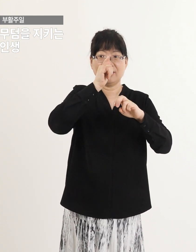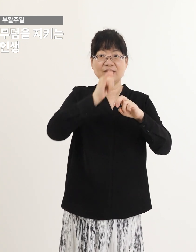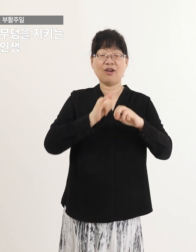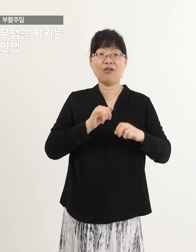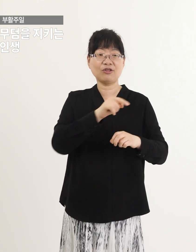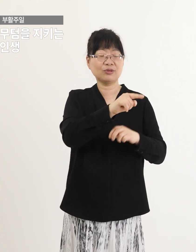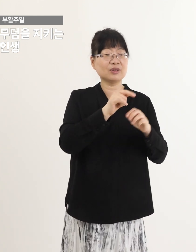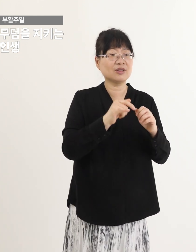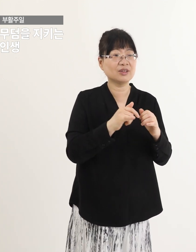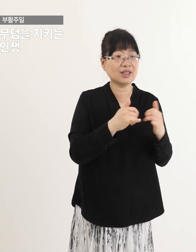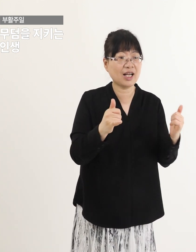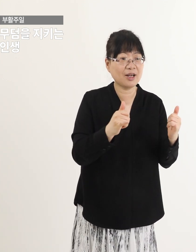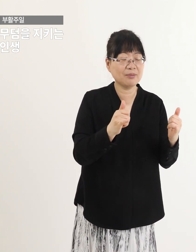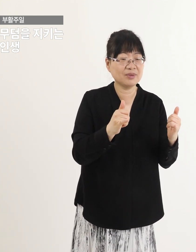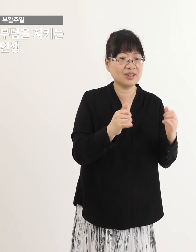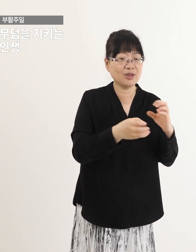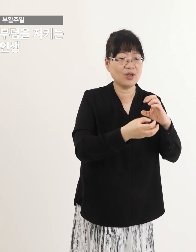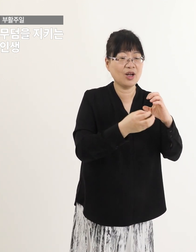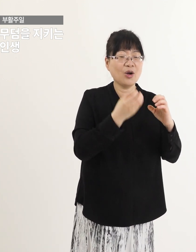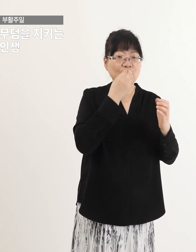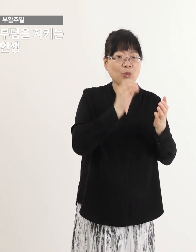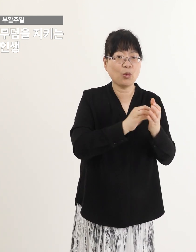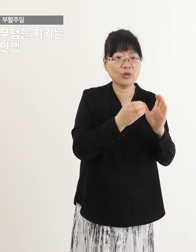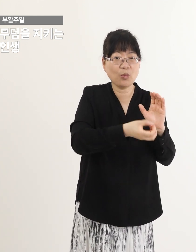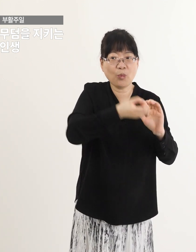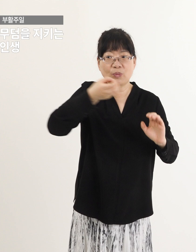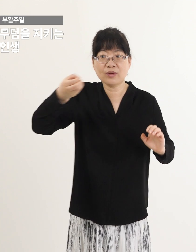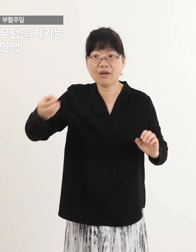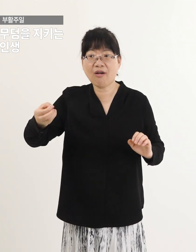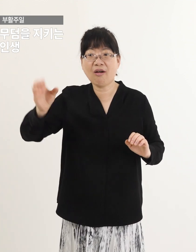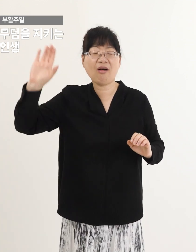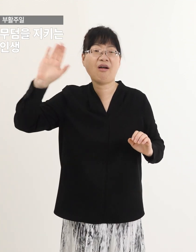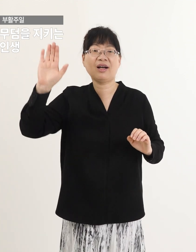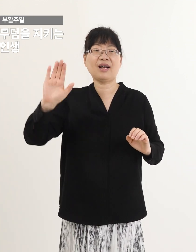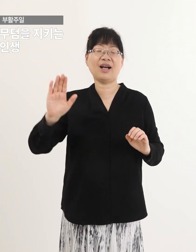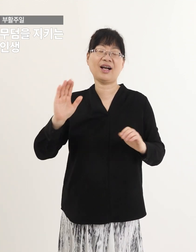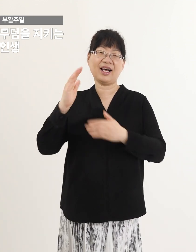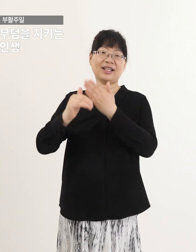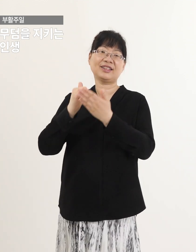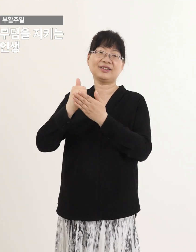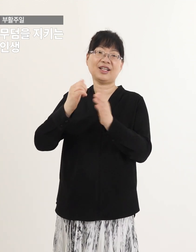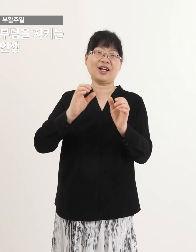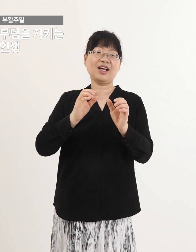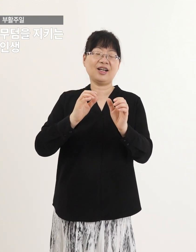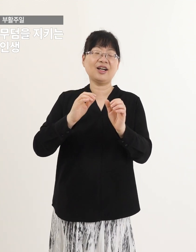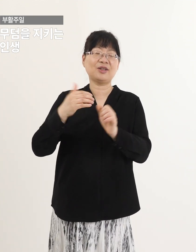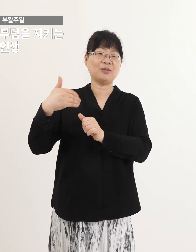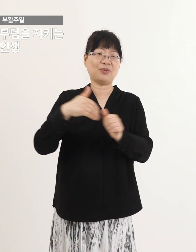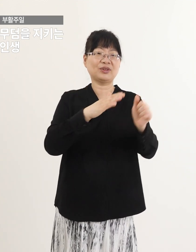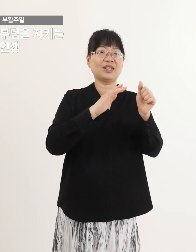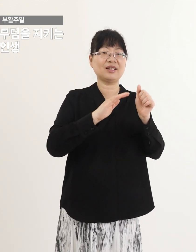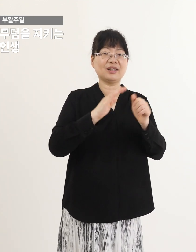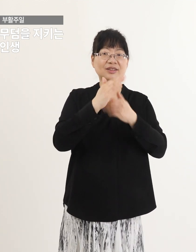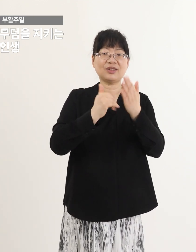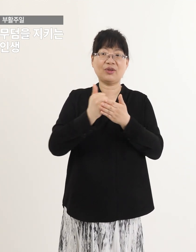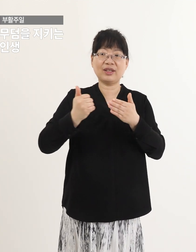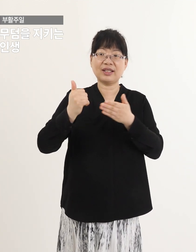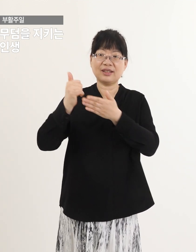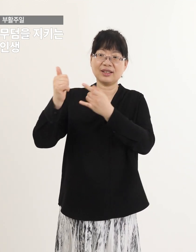아니에요. 하나님이 천사를 동원하셔 그 돌을 굴려버렸어요. 죽음의 문을 열어놓은